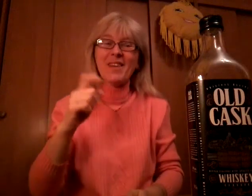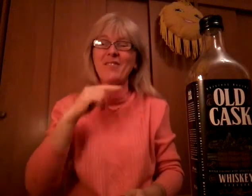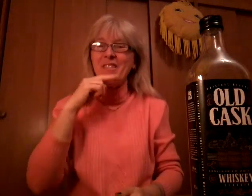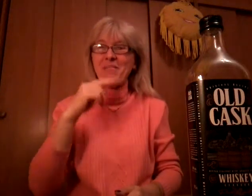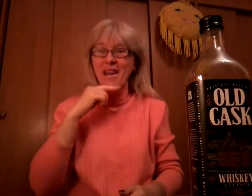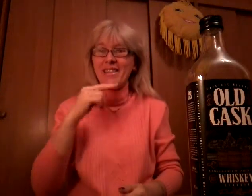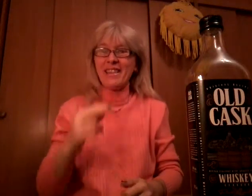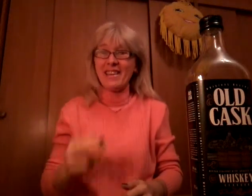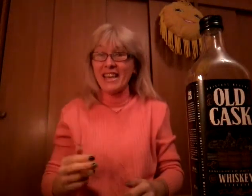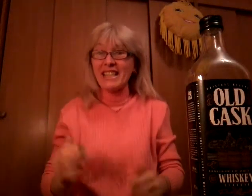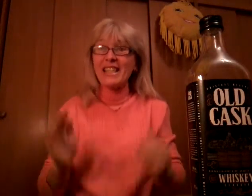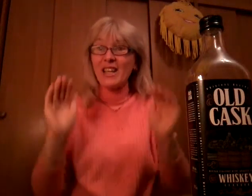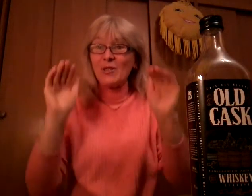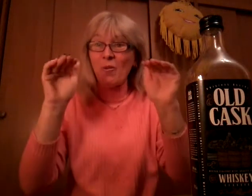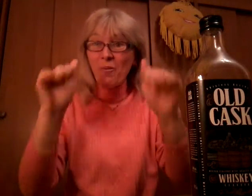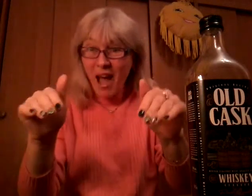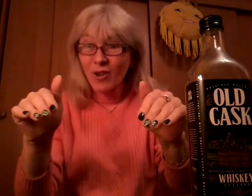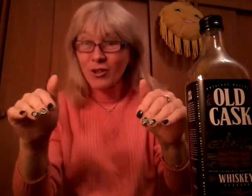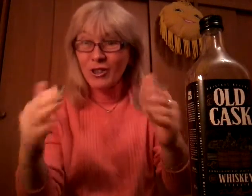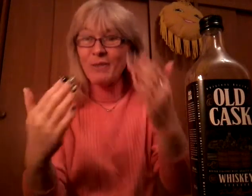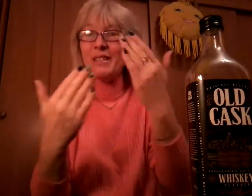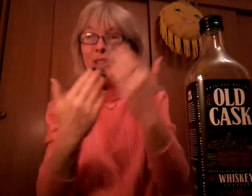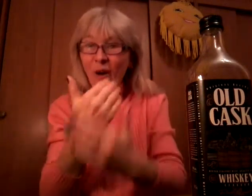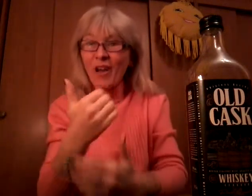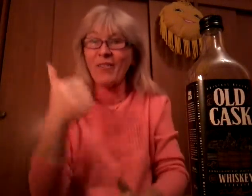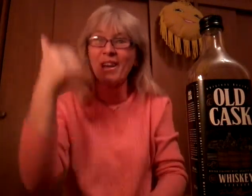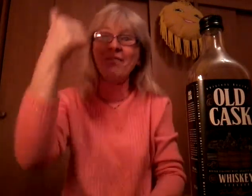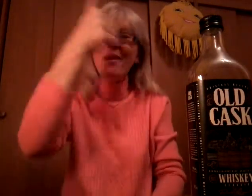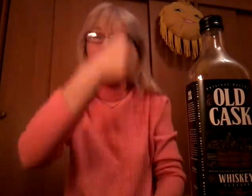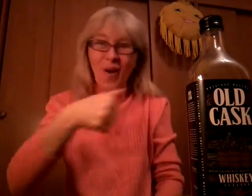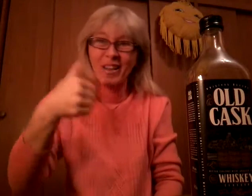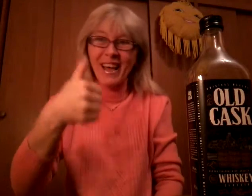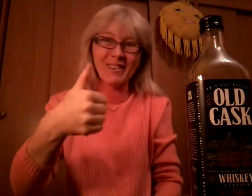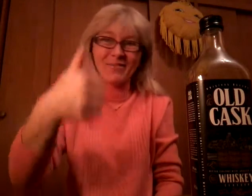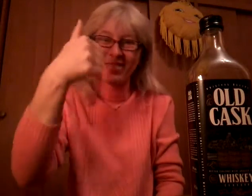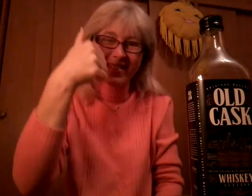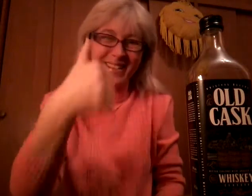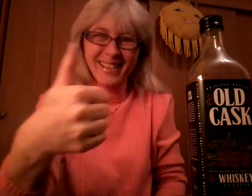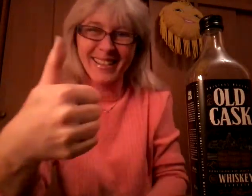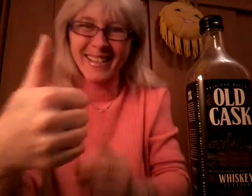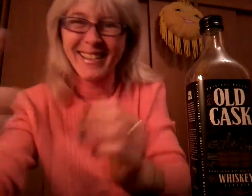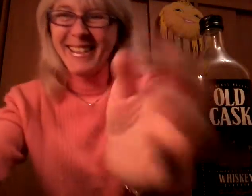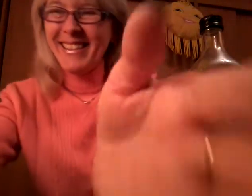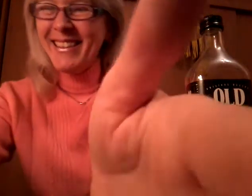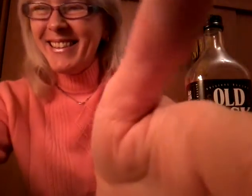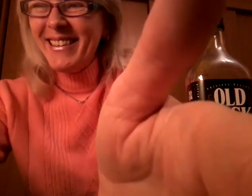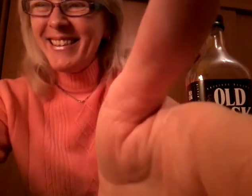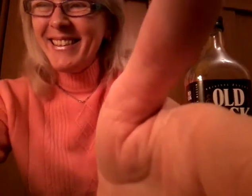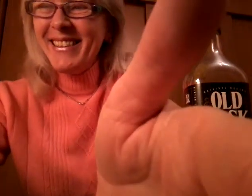меня с новым Catholic Fleet Estáучил» Как выходят новым годами? Вот. Всё. Остественно